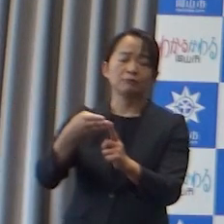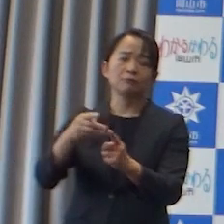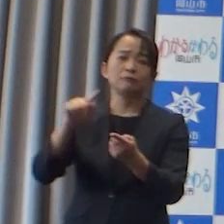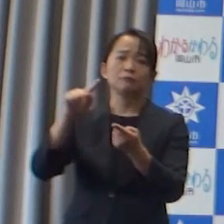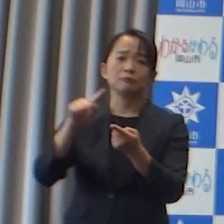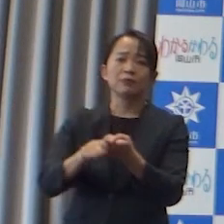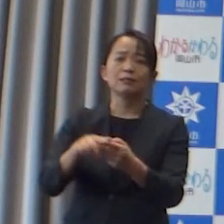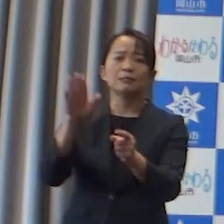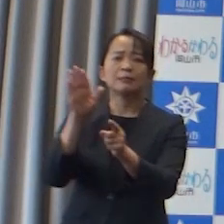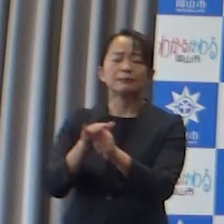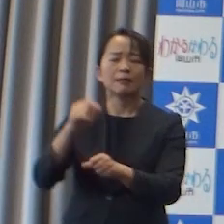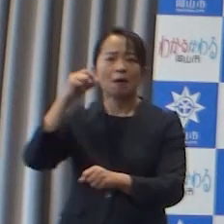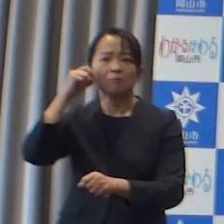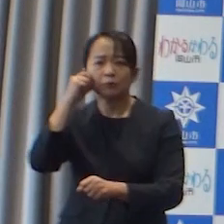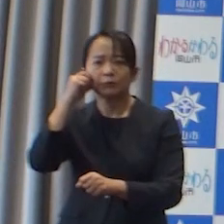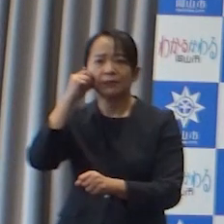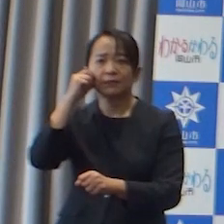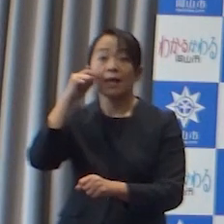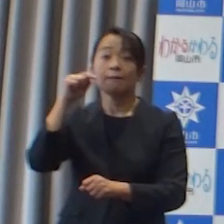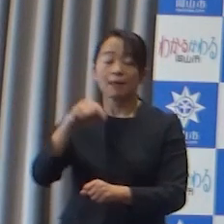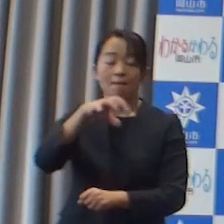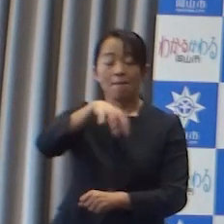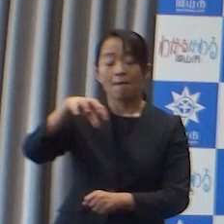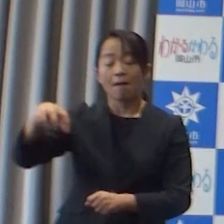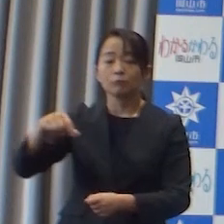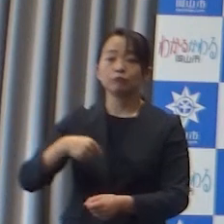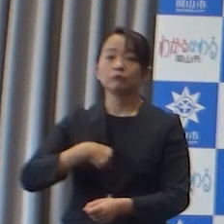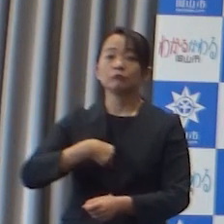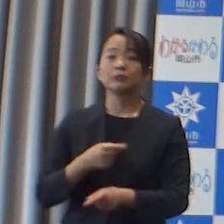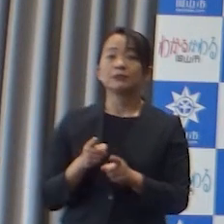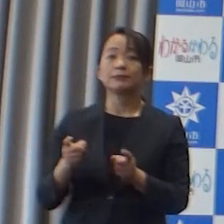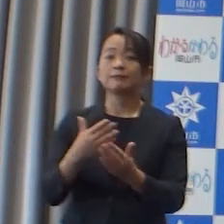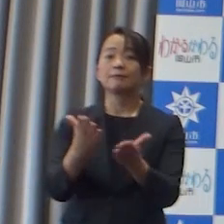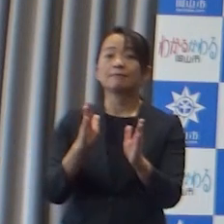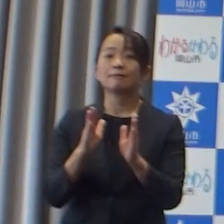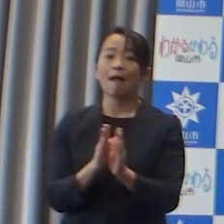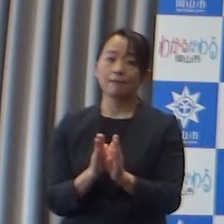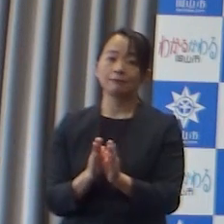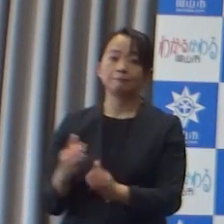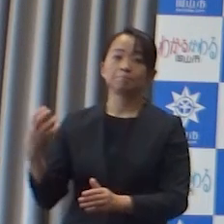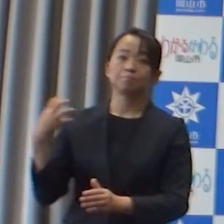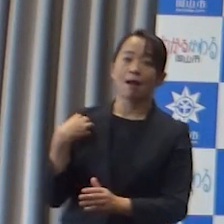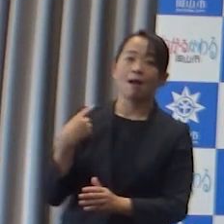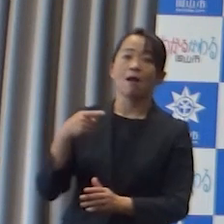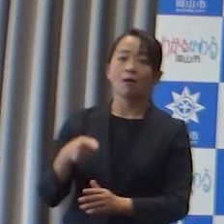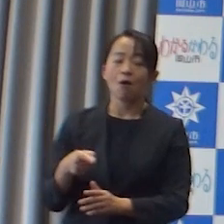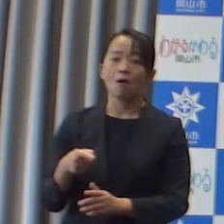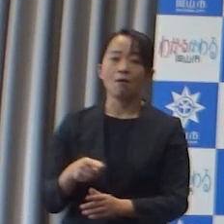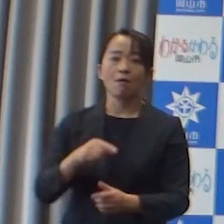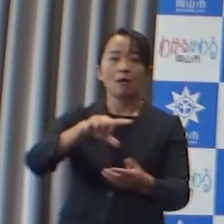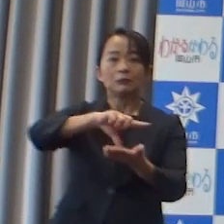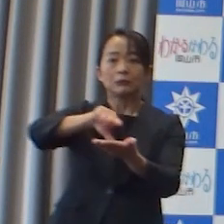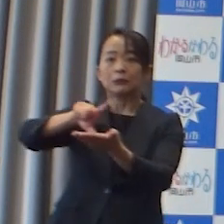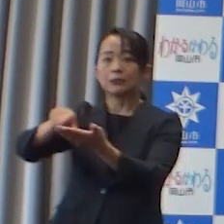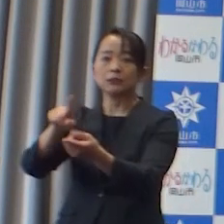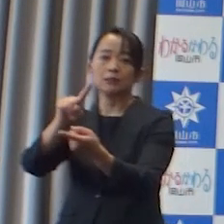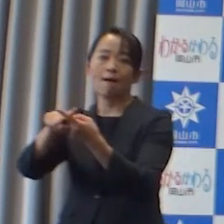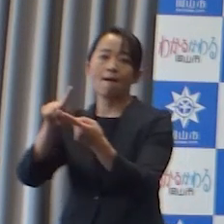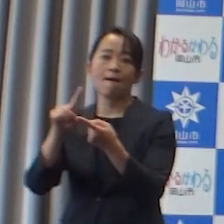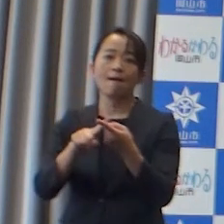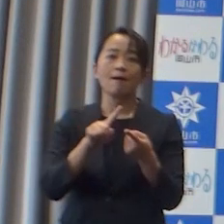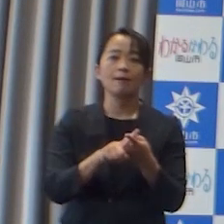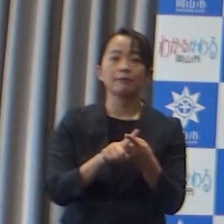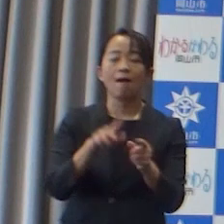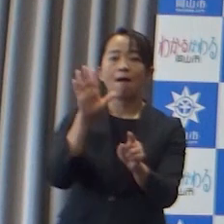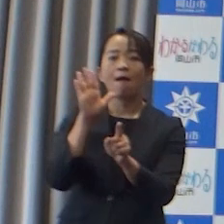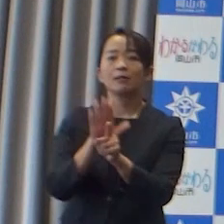3月各自治体へ交付金が措置され、地域の実情に応じた LP ガス料金に特化